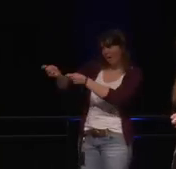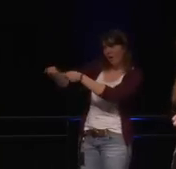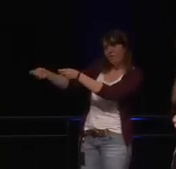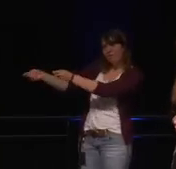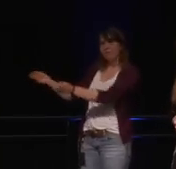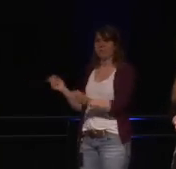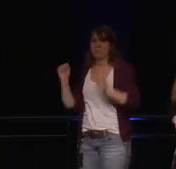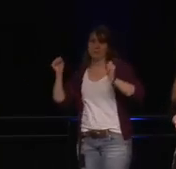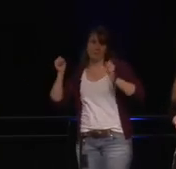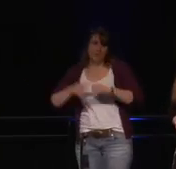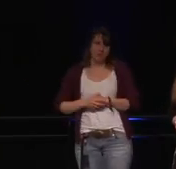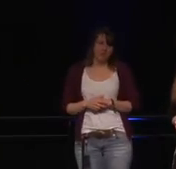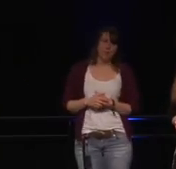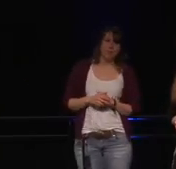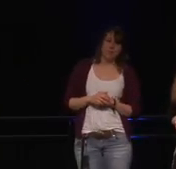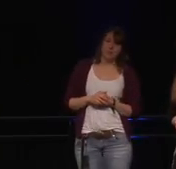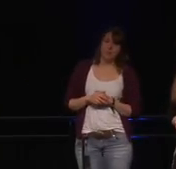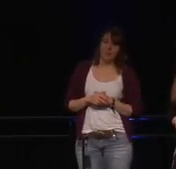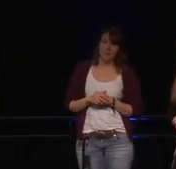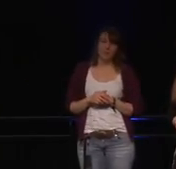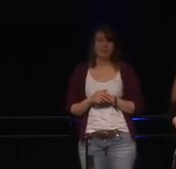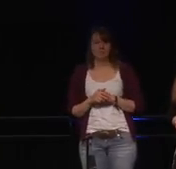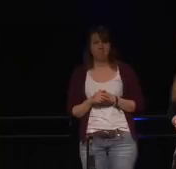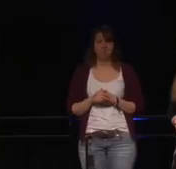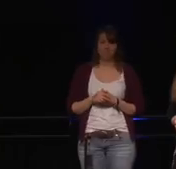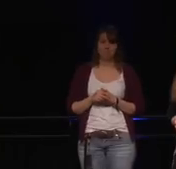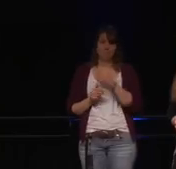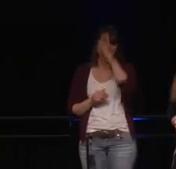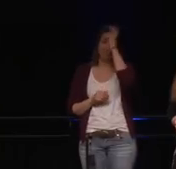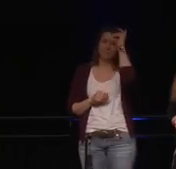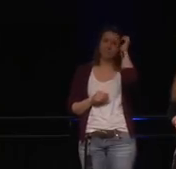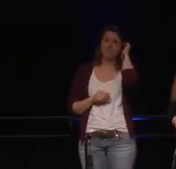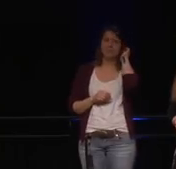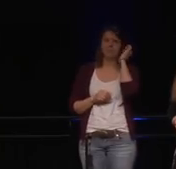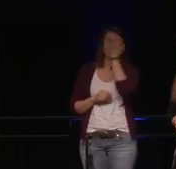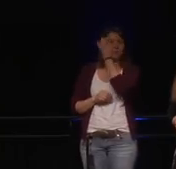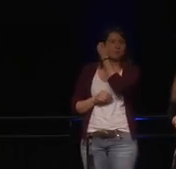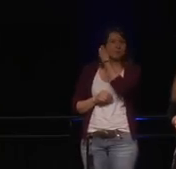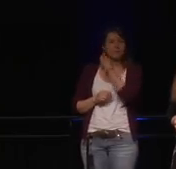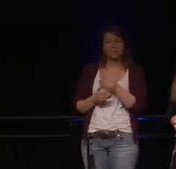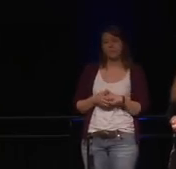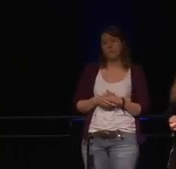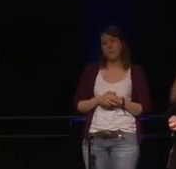y los van a utilizar para vender o los van a vender en los próximos días. Todos los asistentes digitales